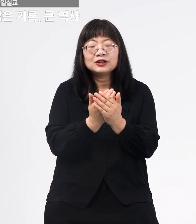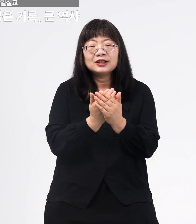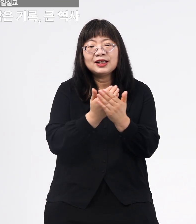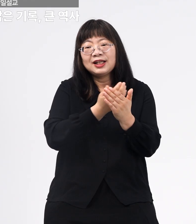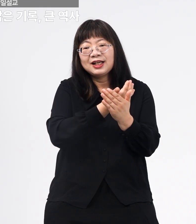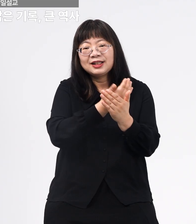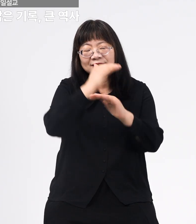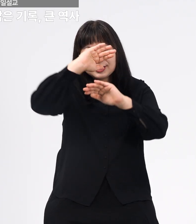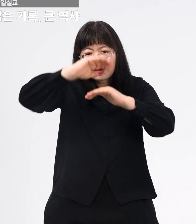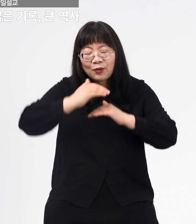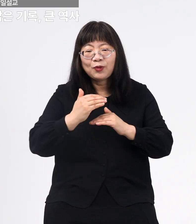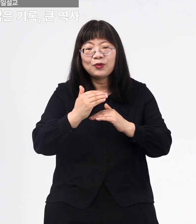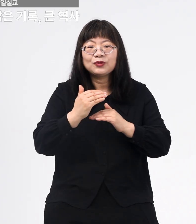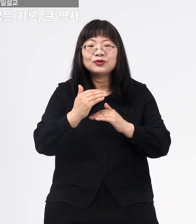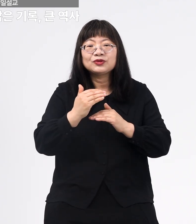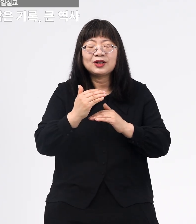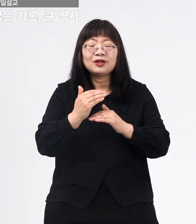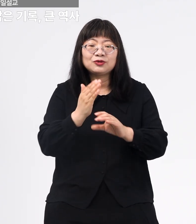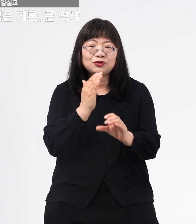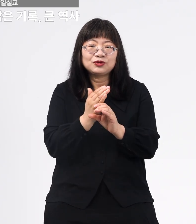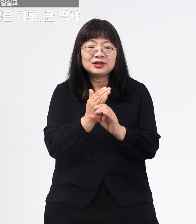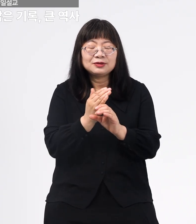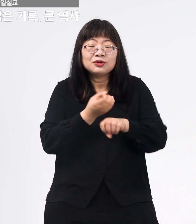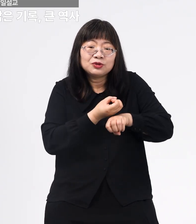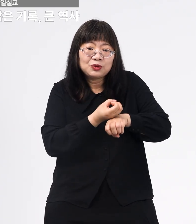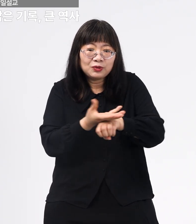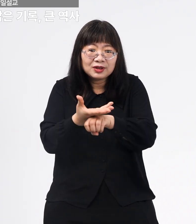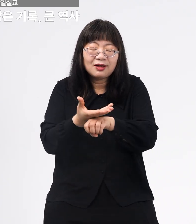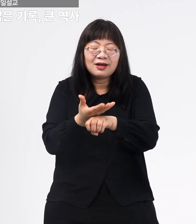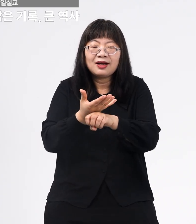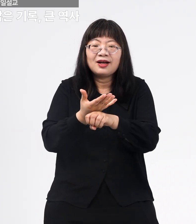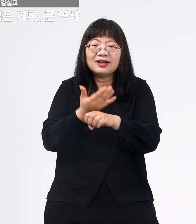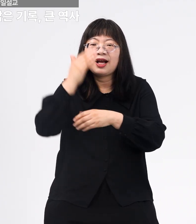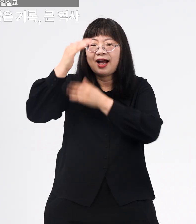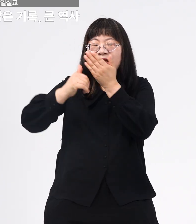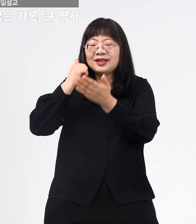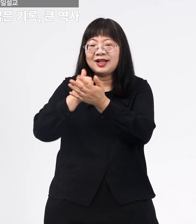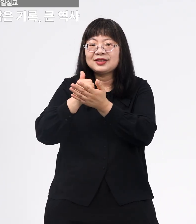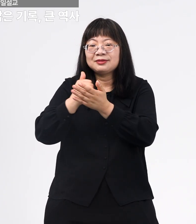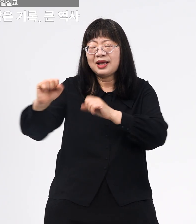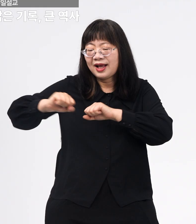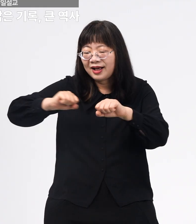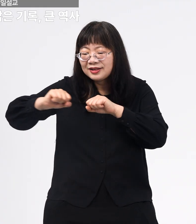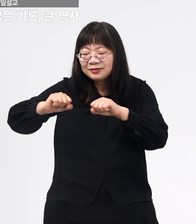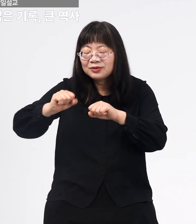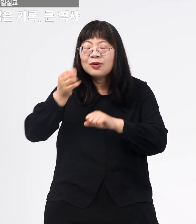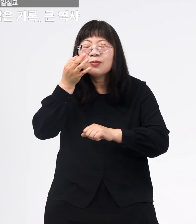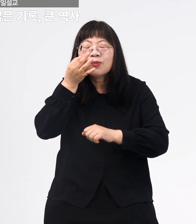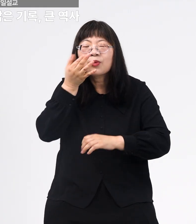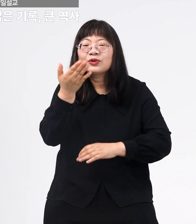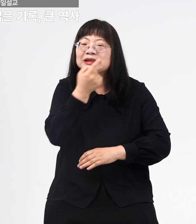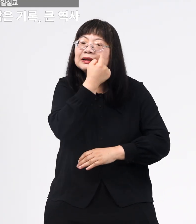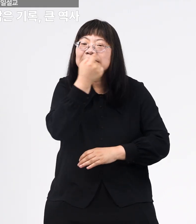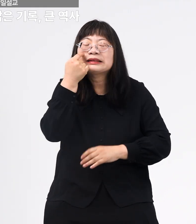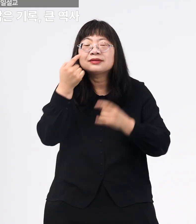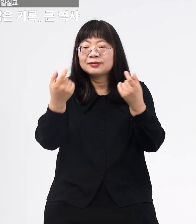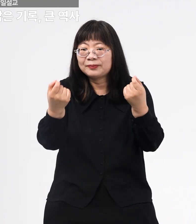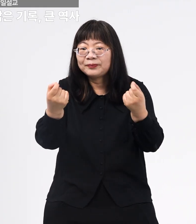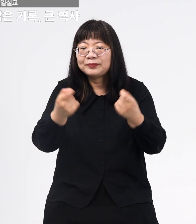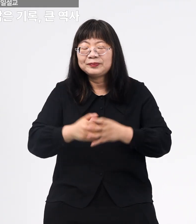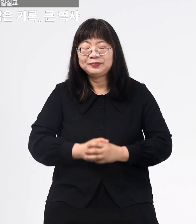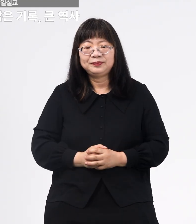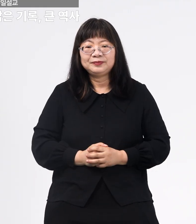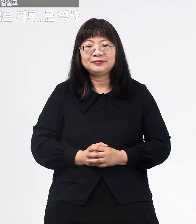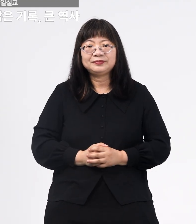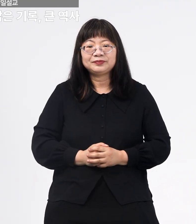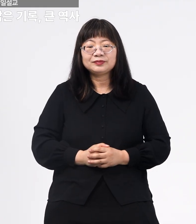말해주는 굵은 하나님의 역사를 말하게 됩니다. 자,